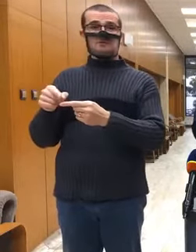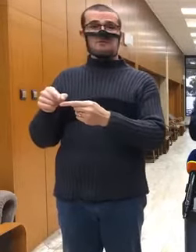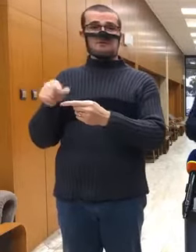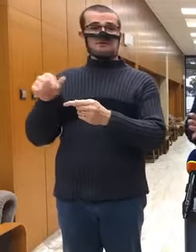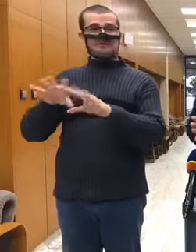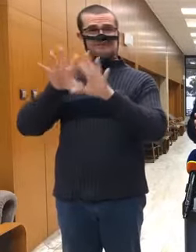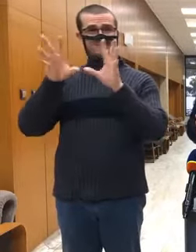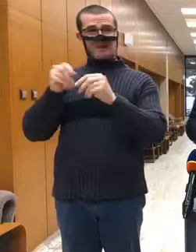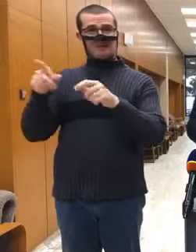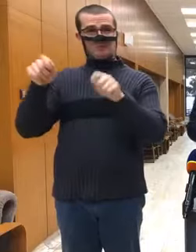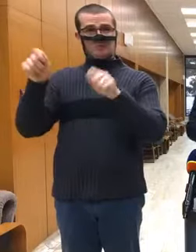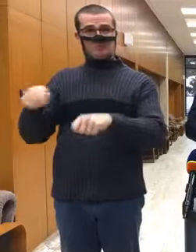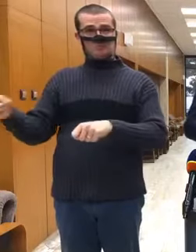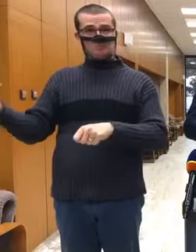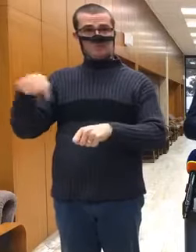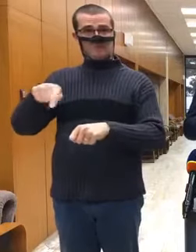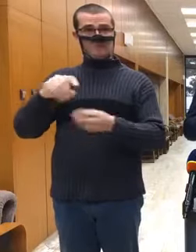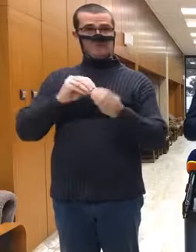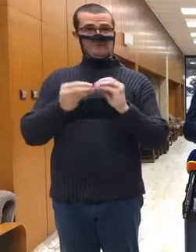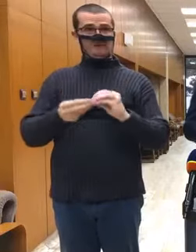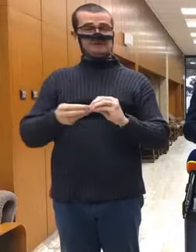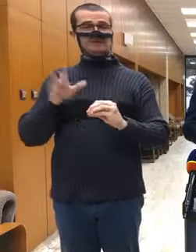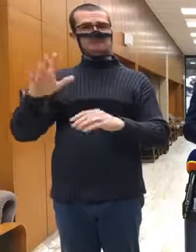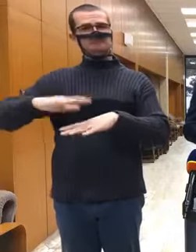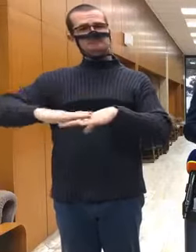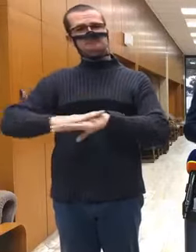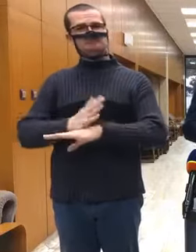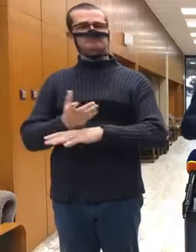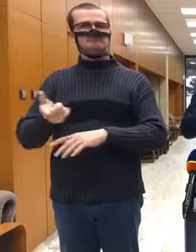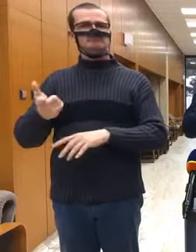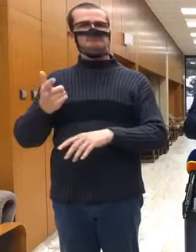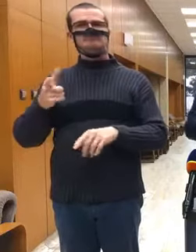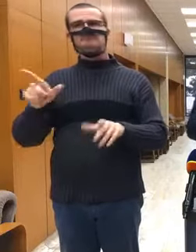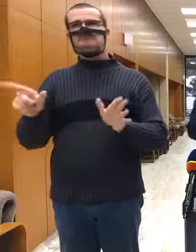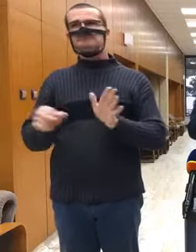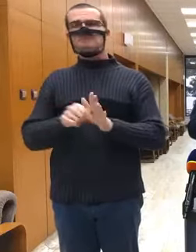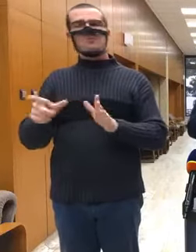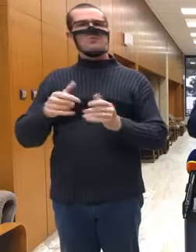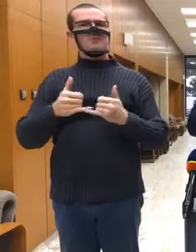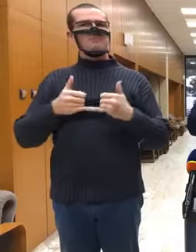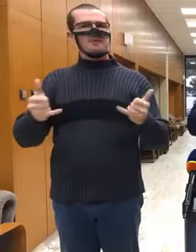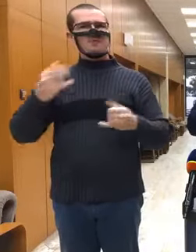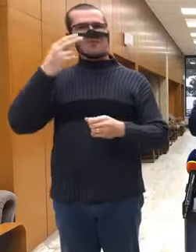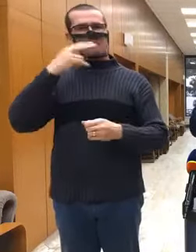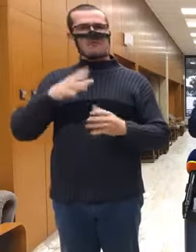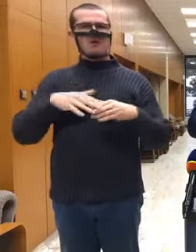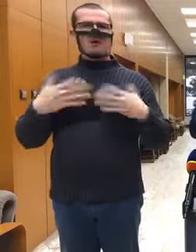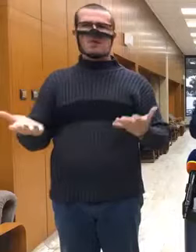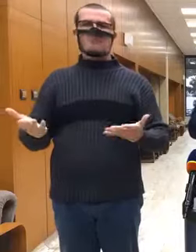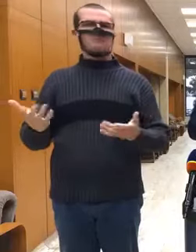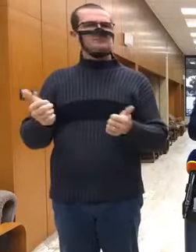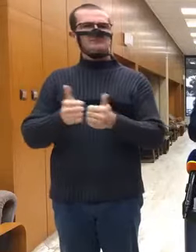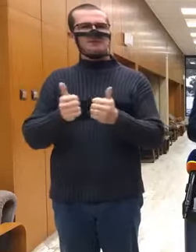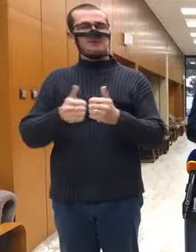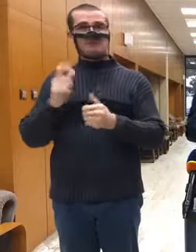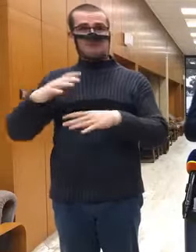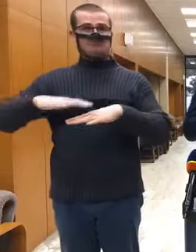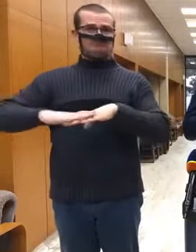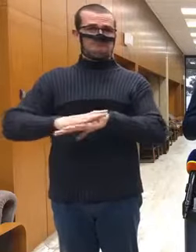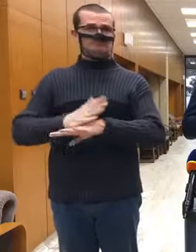celom tu rozhoduje, má pocit, aj spolu s jeho pandemickou komisiou, alebo už jedno s kým, má pocit,